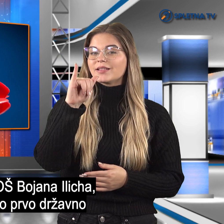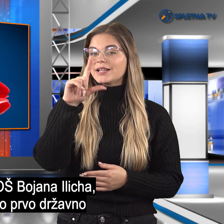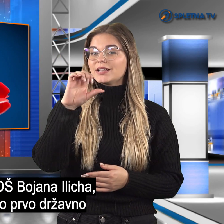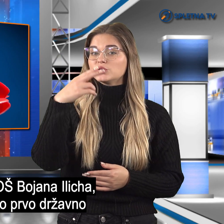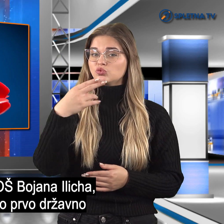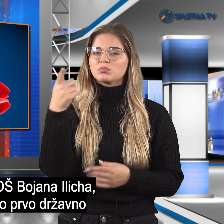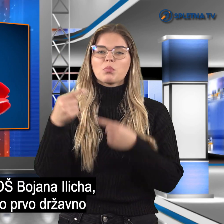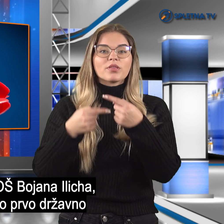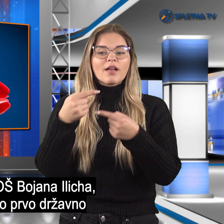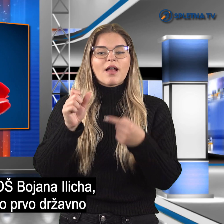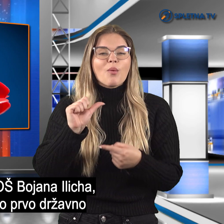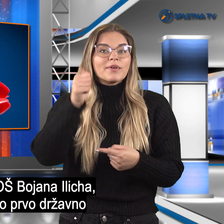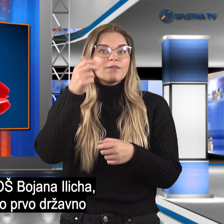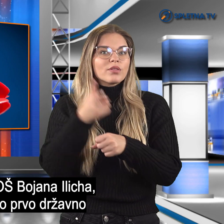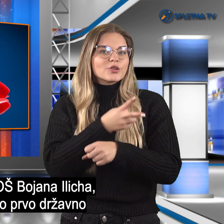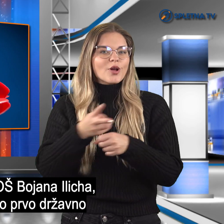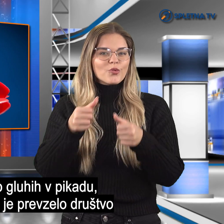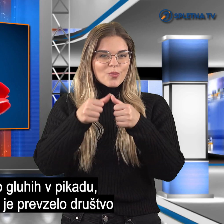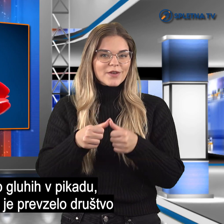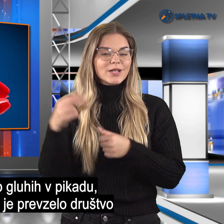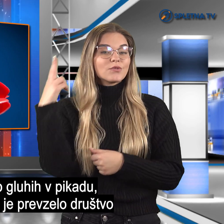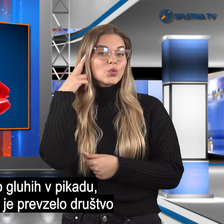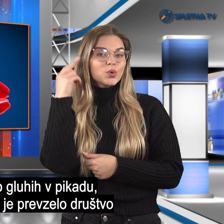prvo državno prvenstvo gluhih v pikadu.